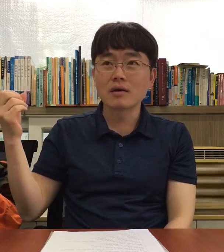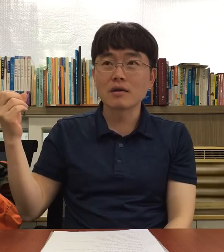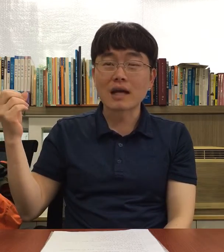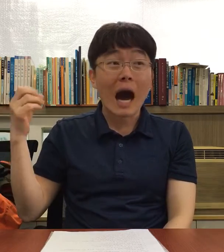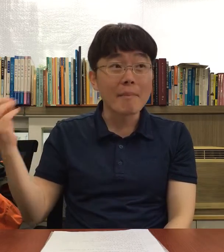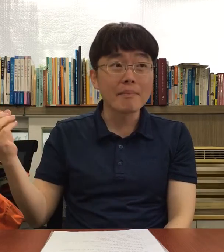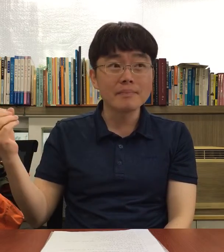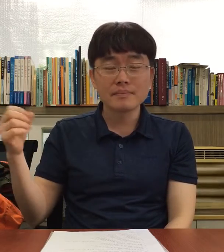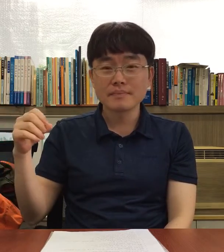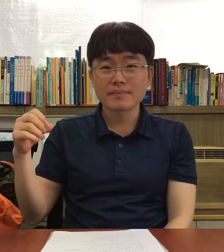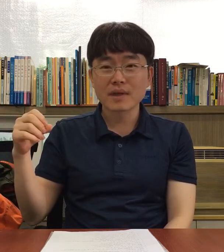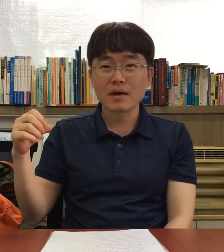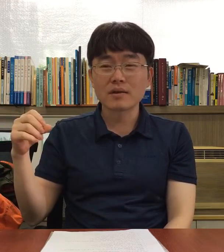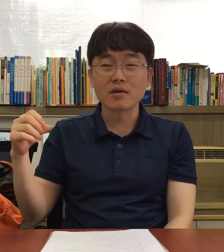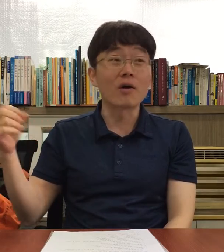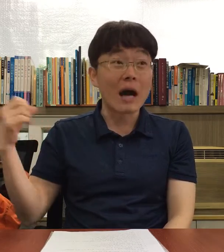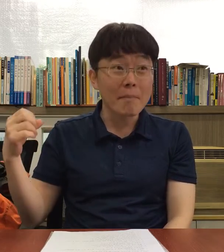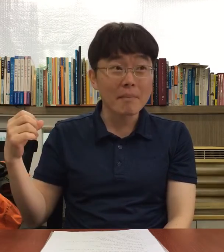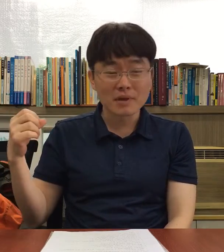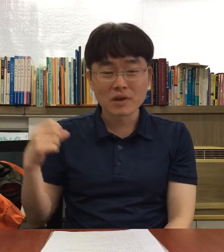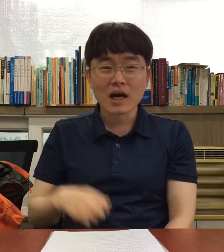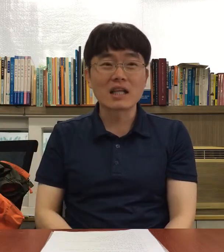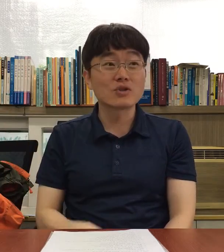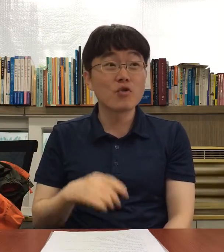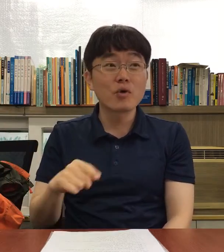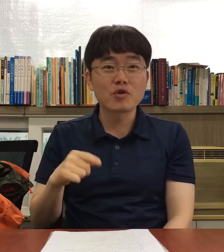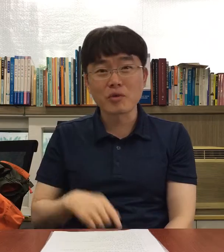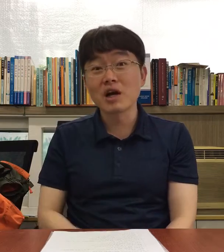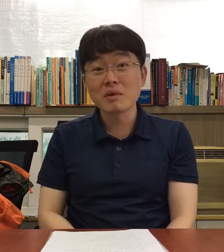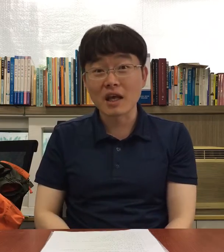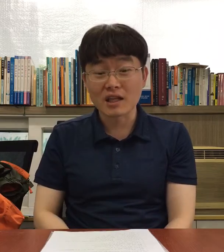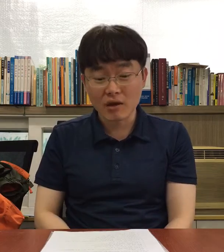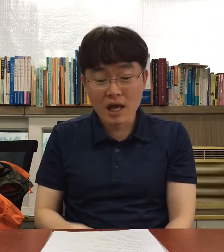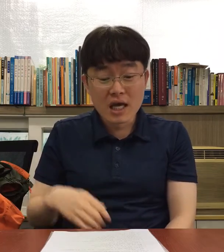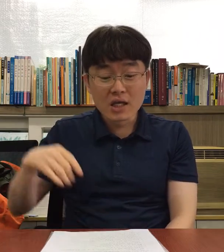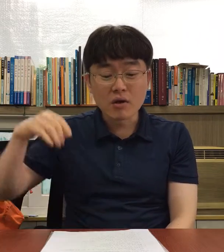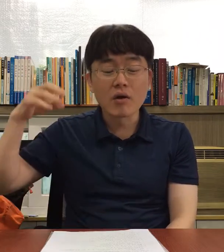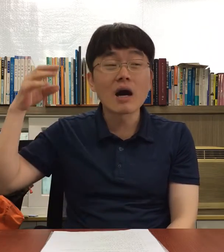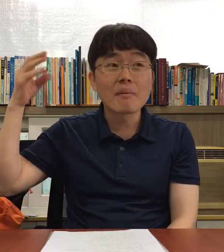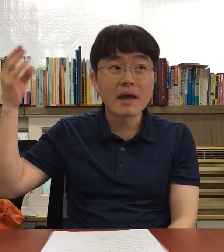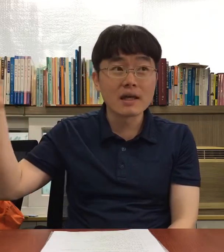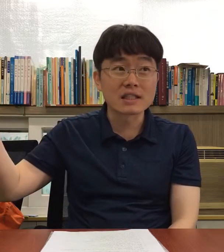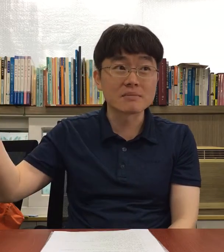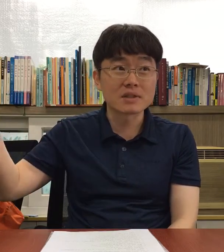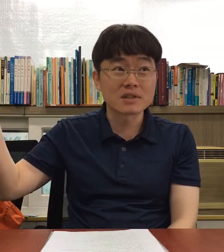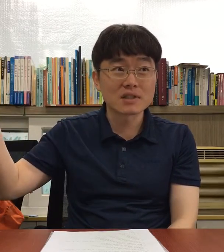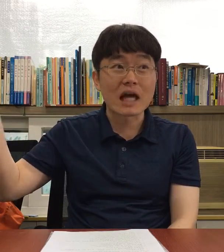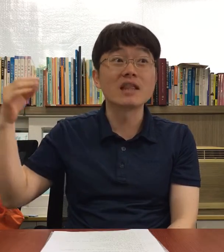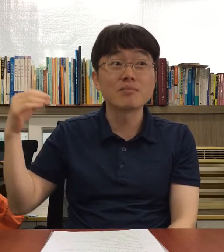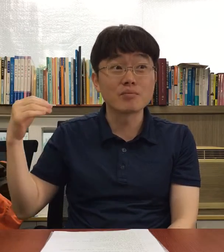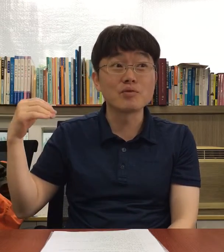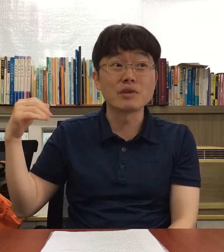그런 어떤 영감, 가장 좋은 표현이 좀 영감이 되겠네요. 영감에 지금 닿는